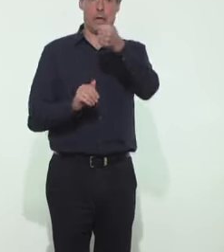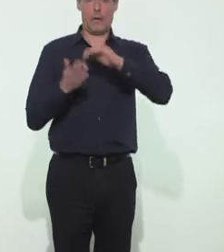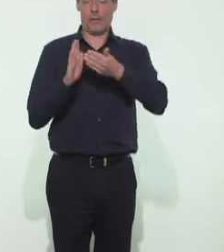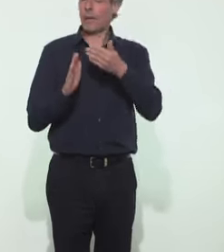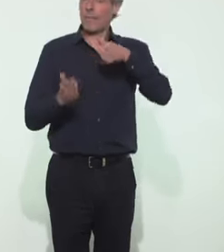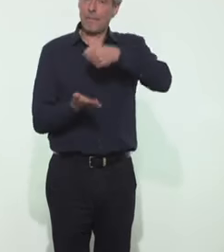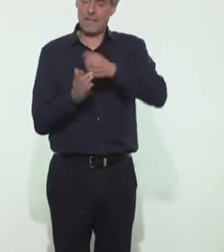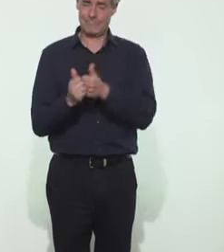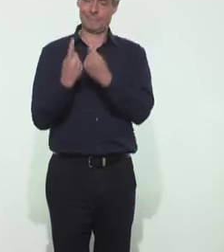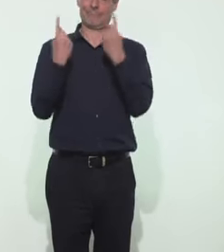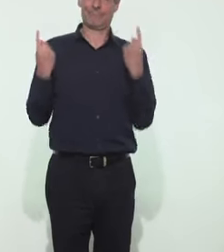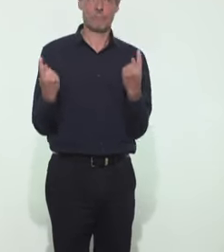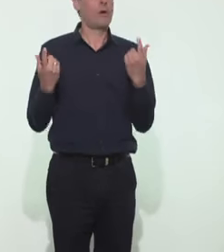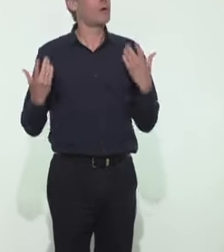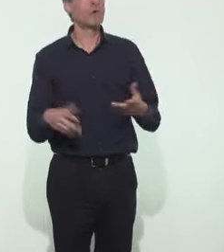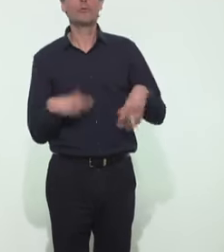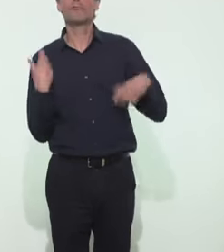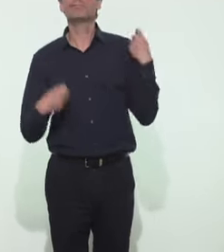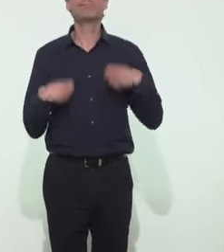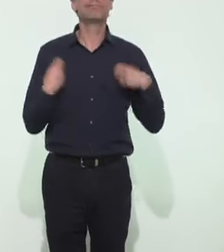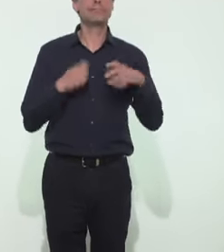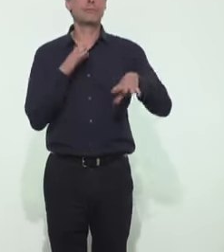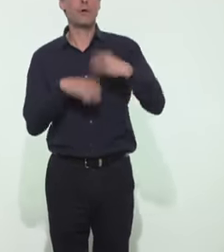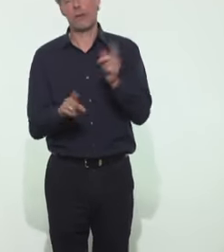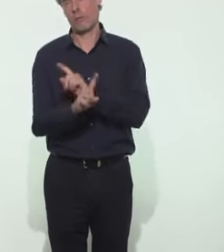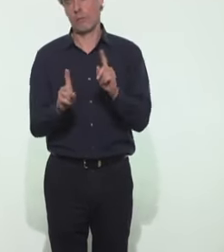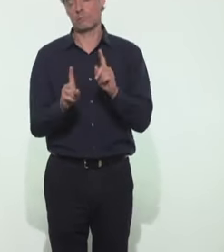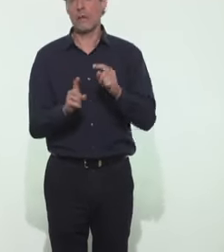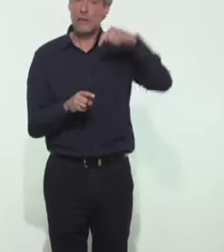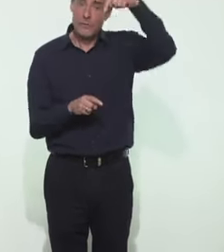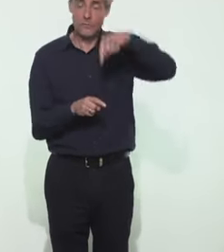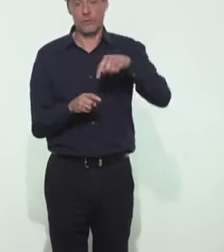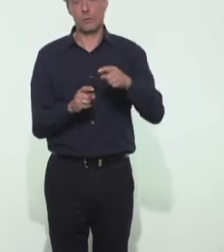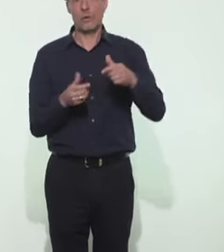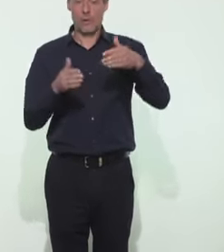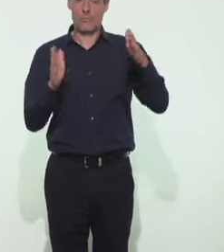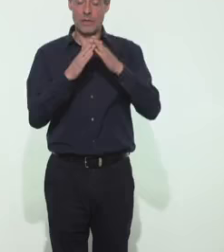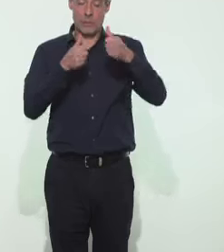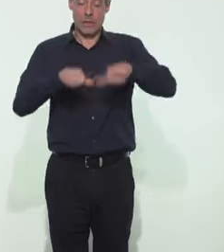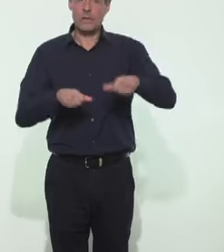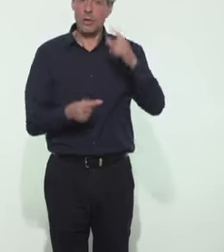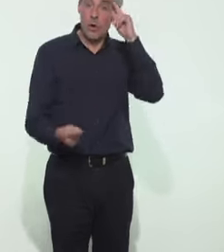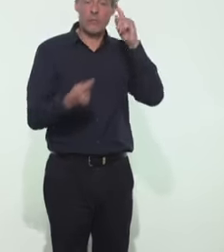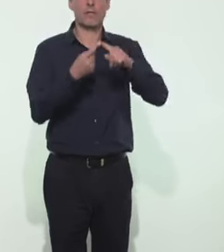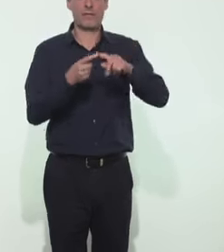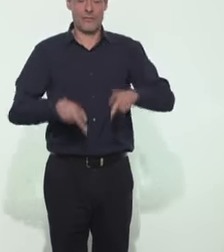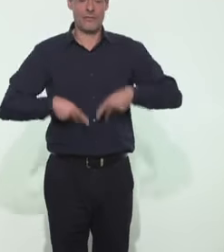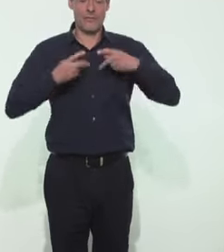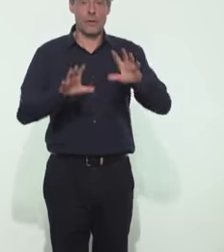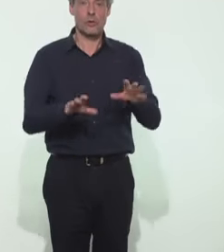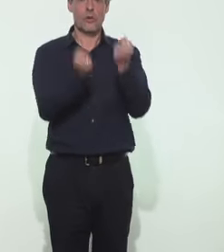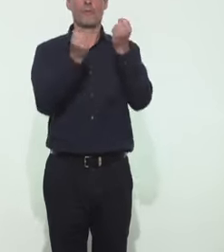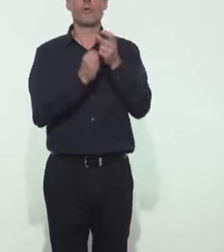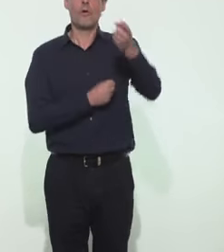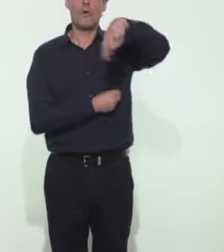m ce n'est pas le moment de relâcher l'effort je le redis ce soir restez chez vous pour sauver des vies pour tous ceux qui